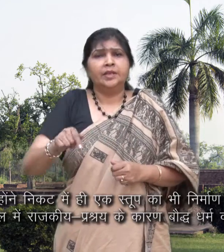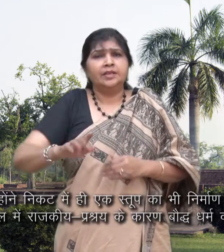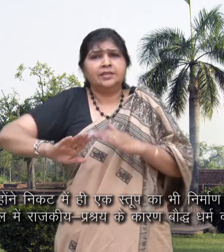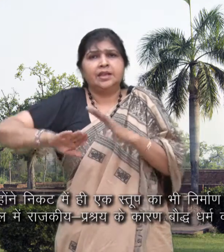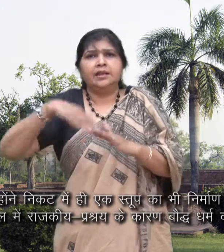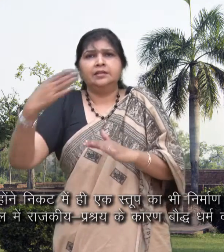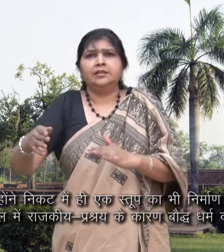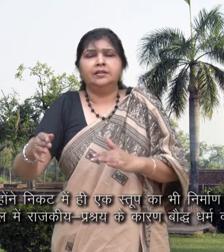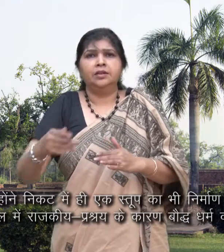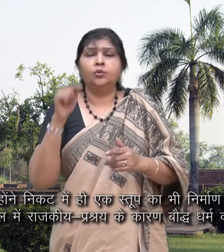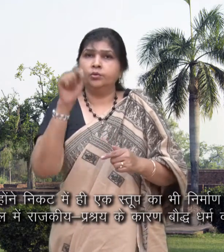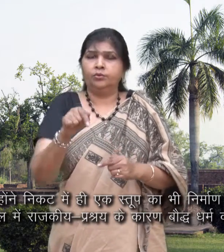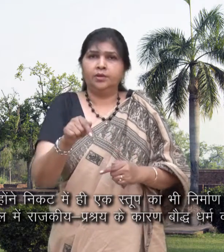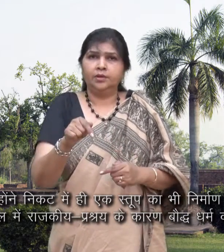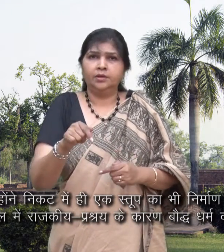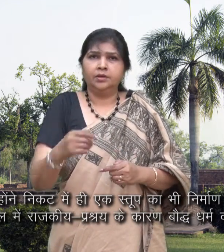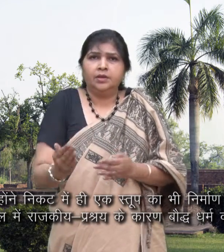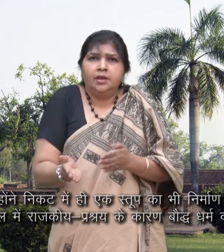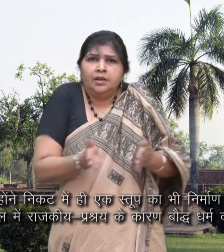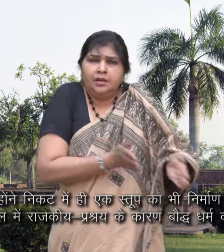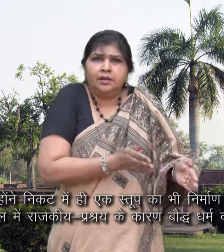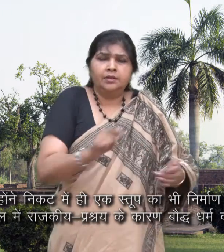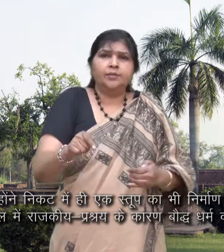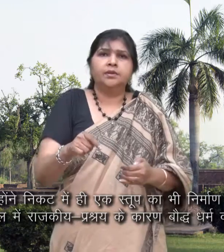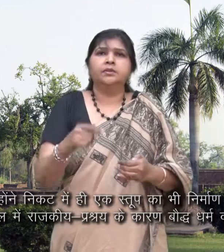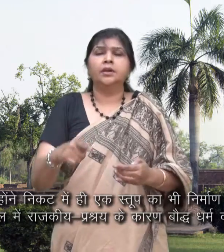इसके अतिरिक्त उन्होंने निकट में ही एक स्तूप का भी निर्माण करवाया था।